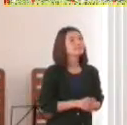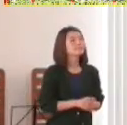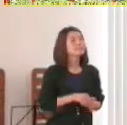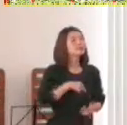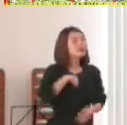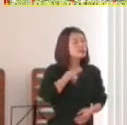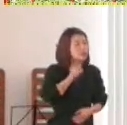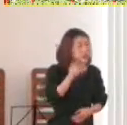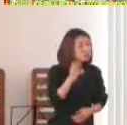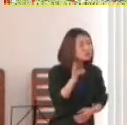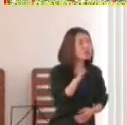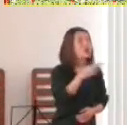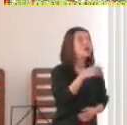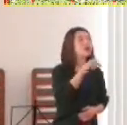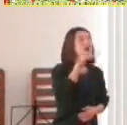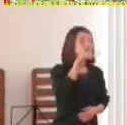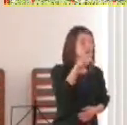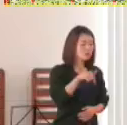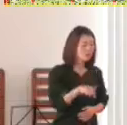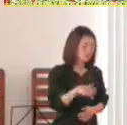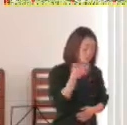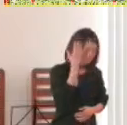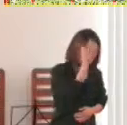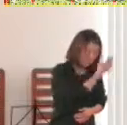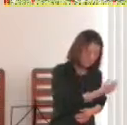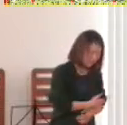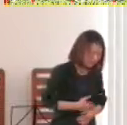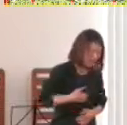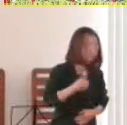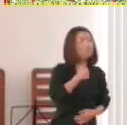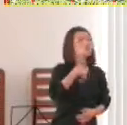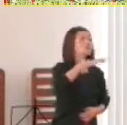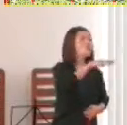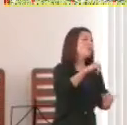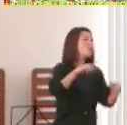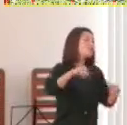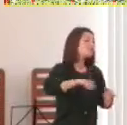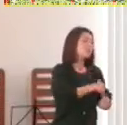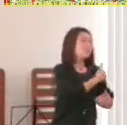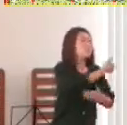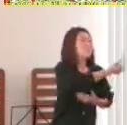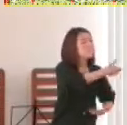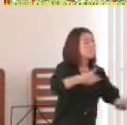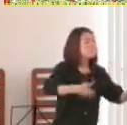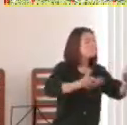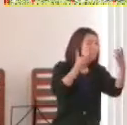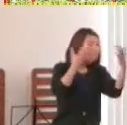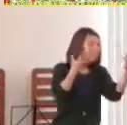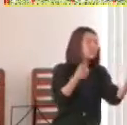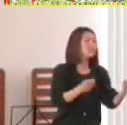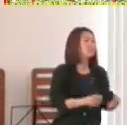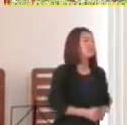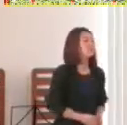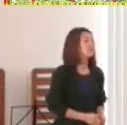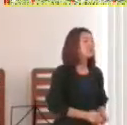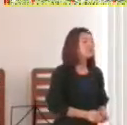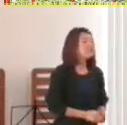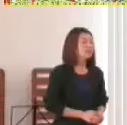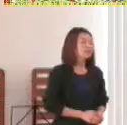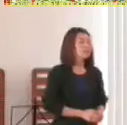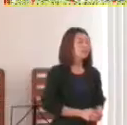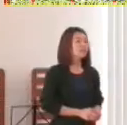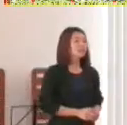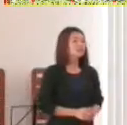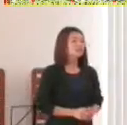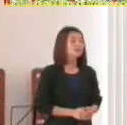らその身に私たちの罪を担ってくださいました。イエス様が私たちの身代わりになって罪を担